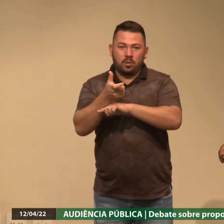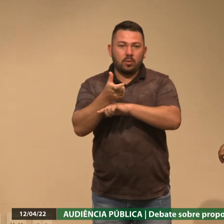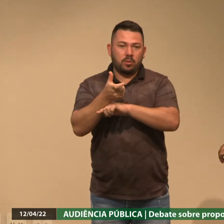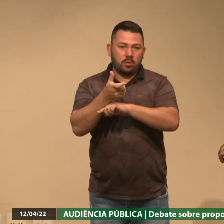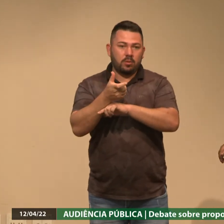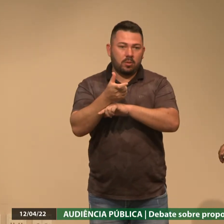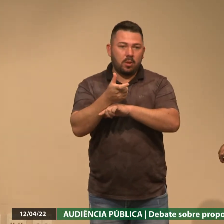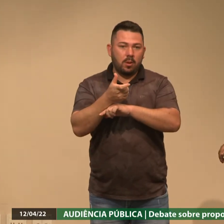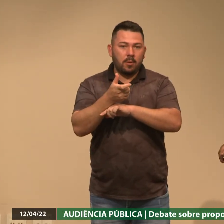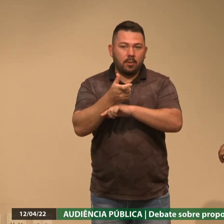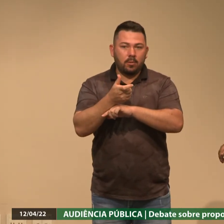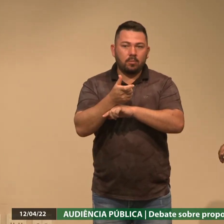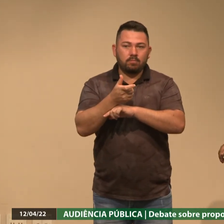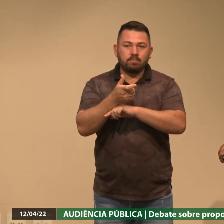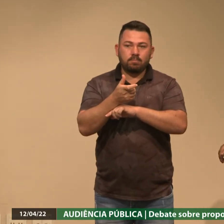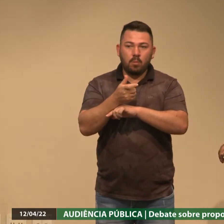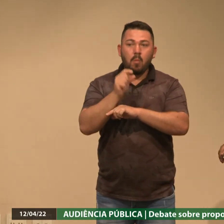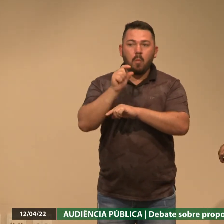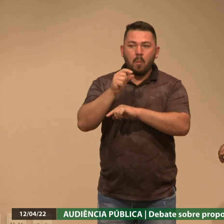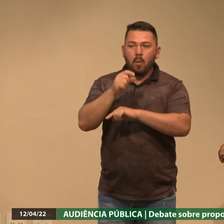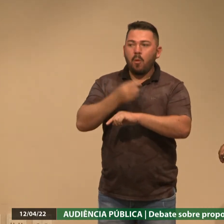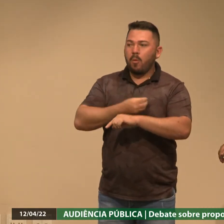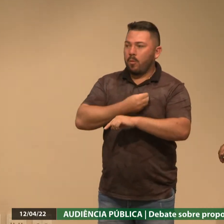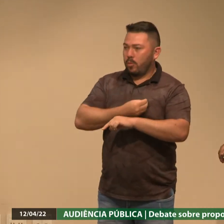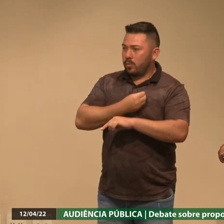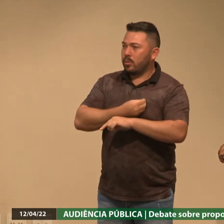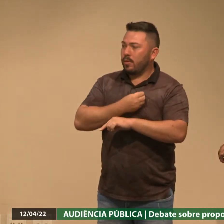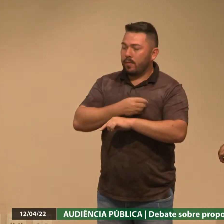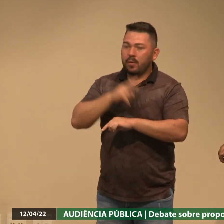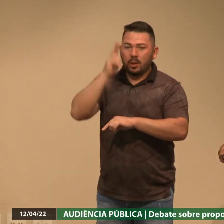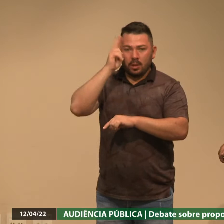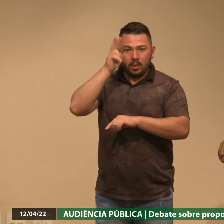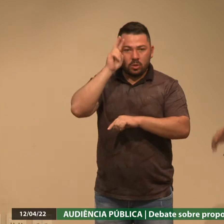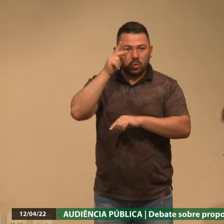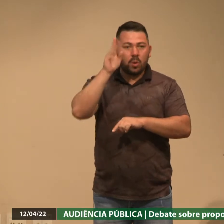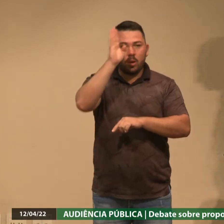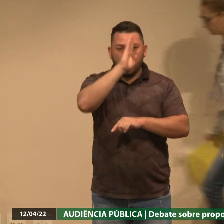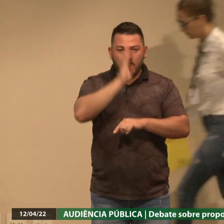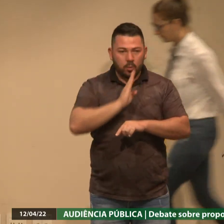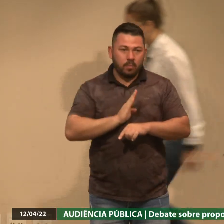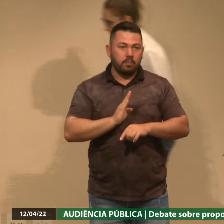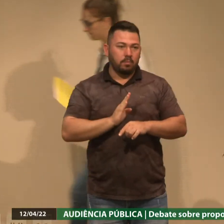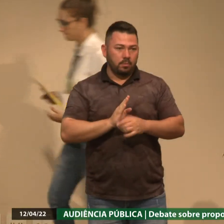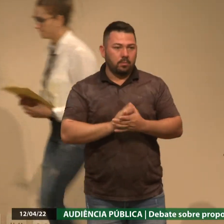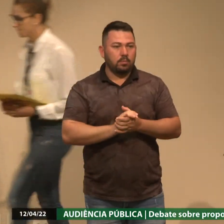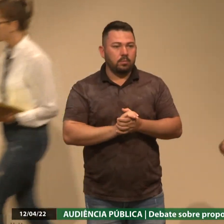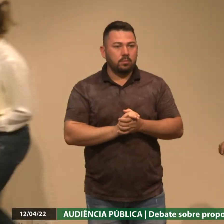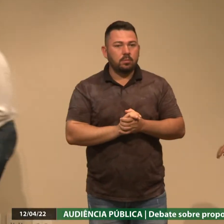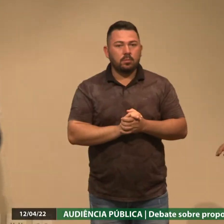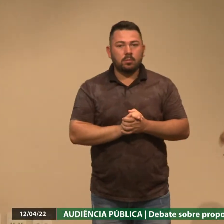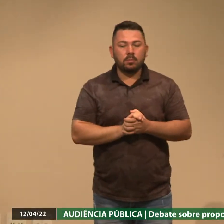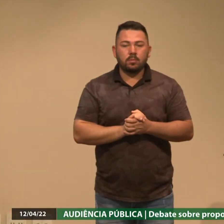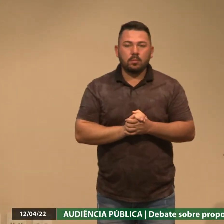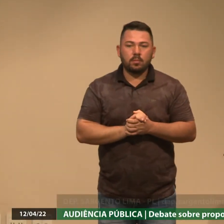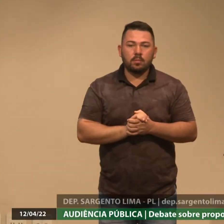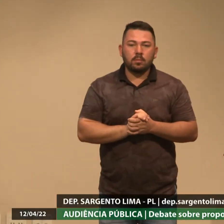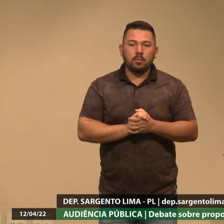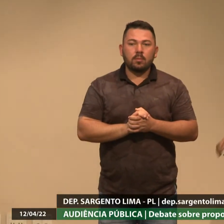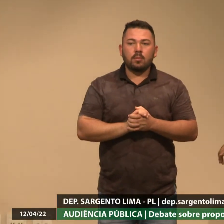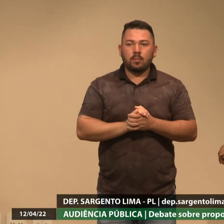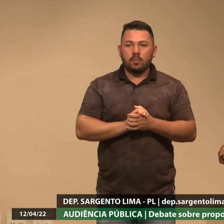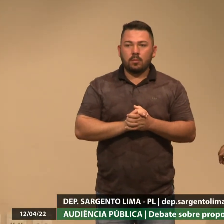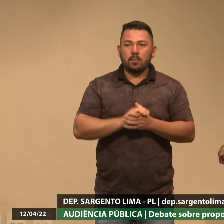parte da história do seu país não é do seu esporte parte da história da Nação que você do